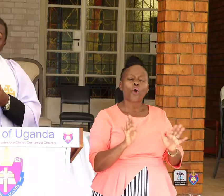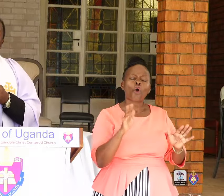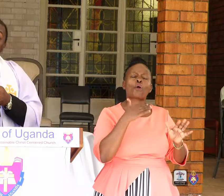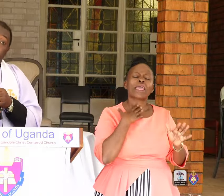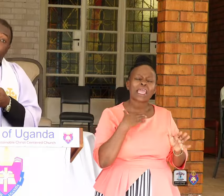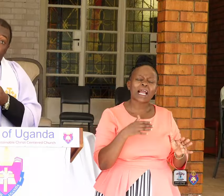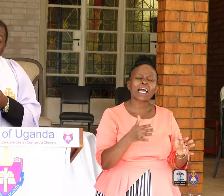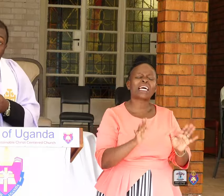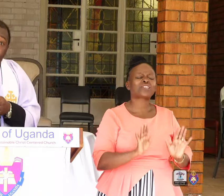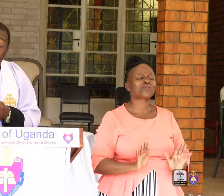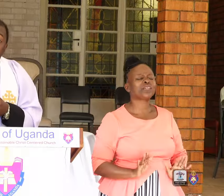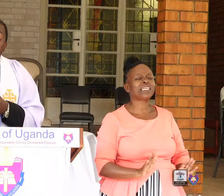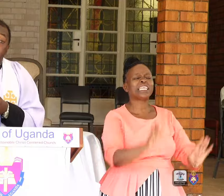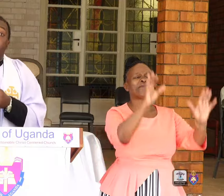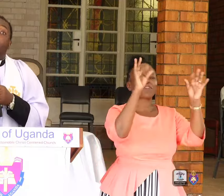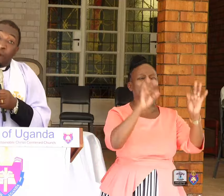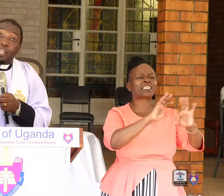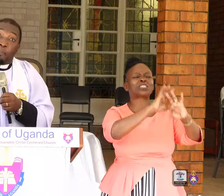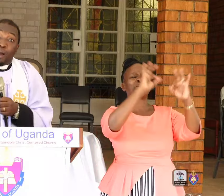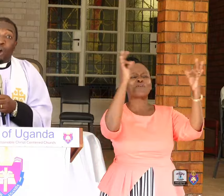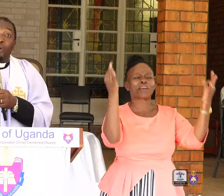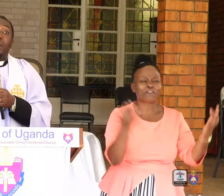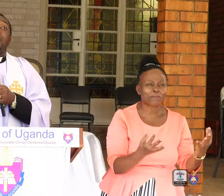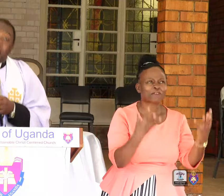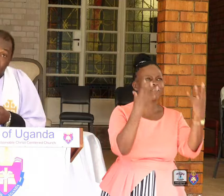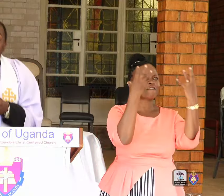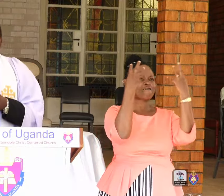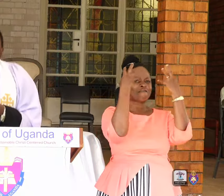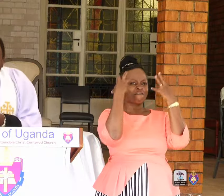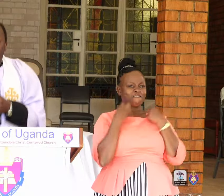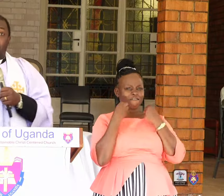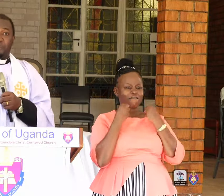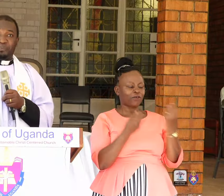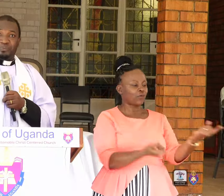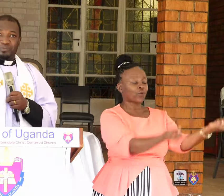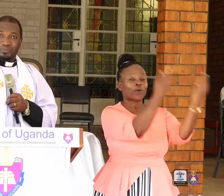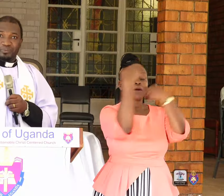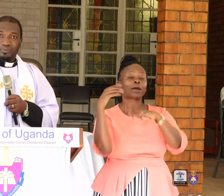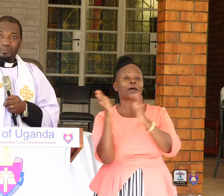ekyakushiba, ebintu byekika, ebyakweripako, deri Yesu.